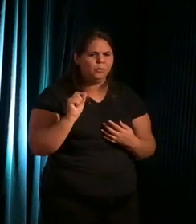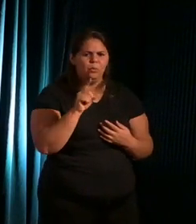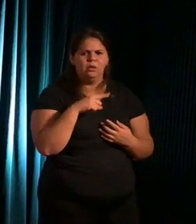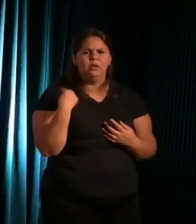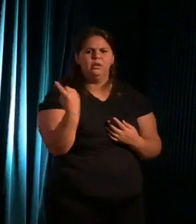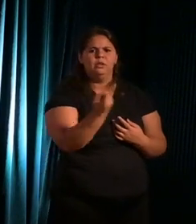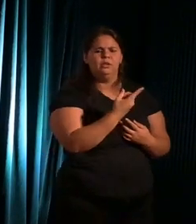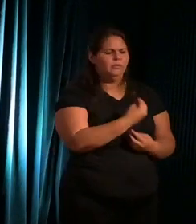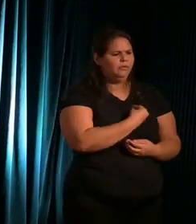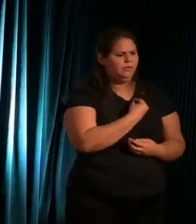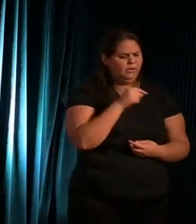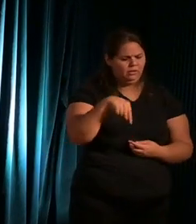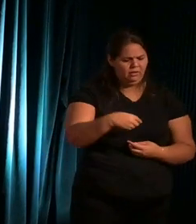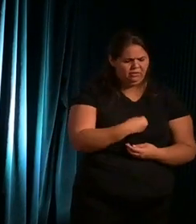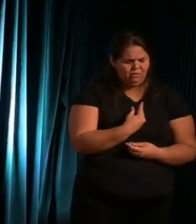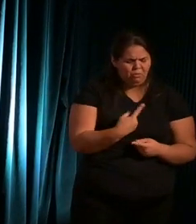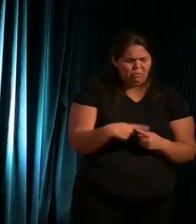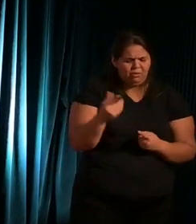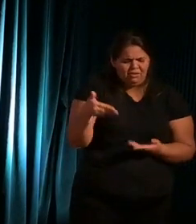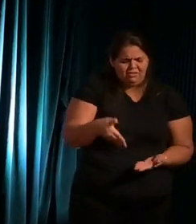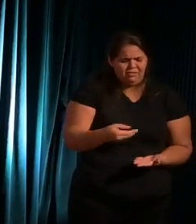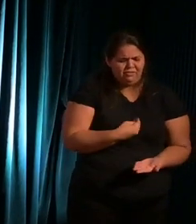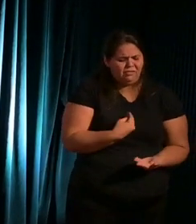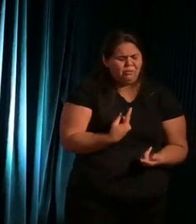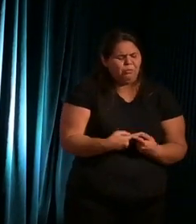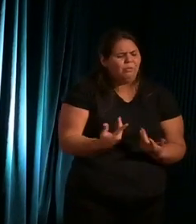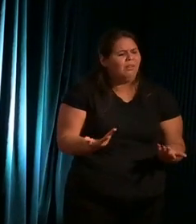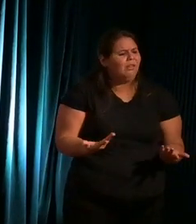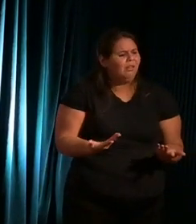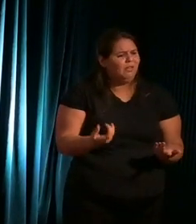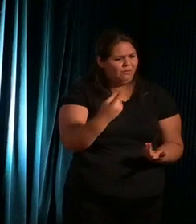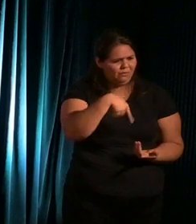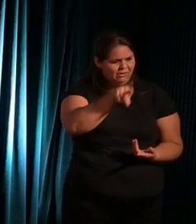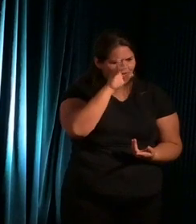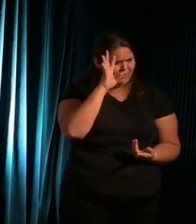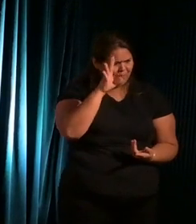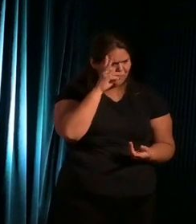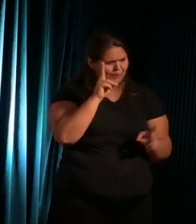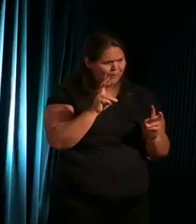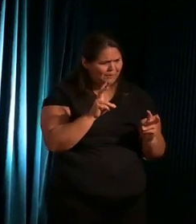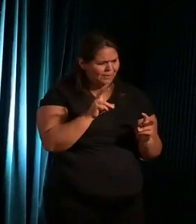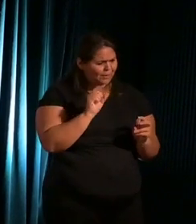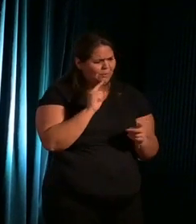nós. O que, que viemos fazer aqui? Vocês pensam, às vezes, sobre